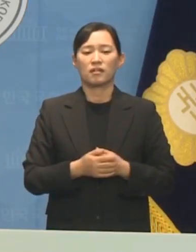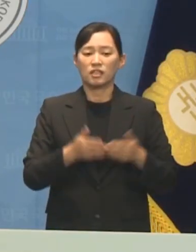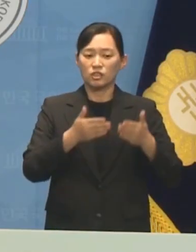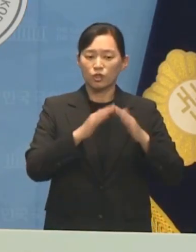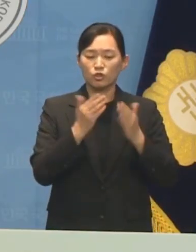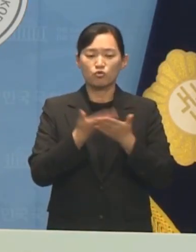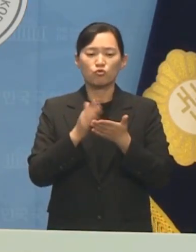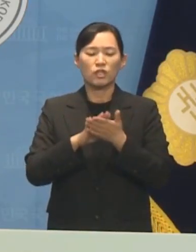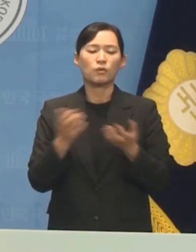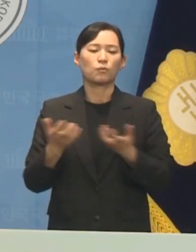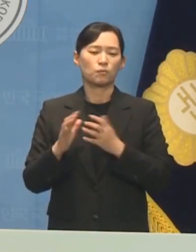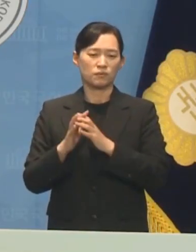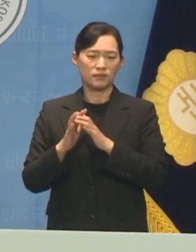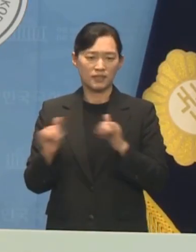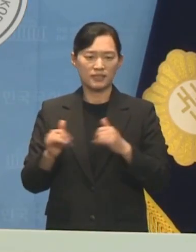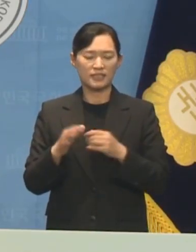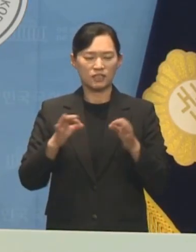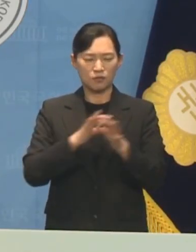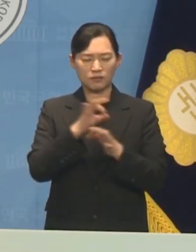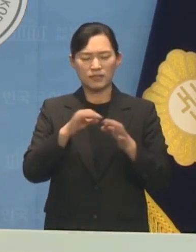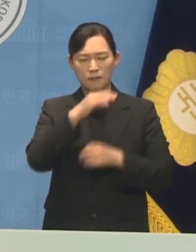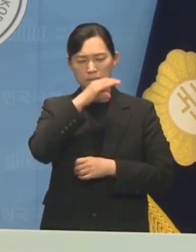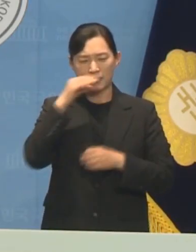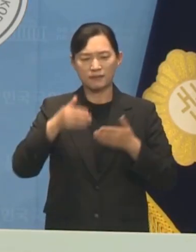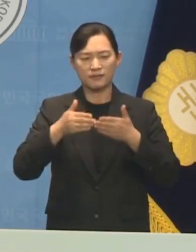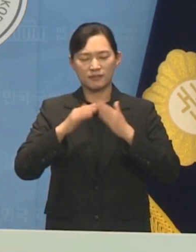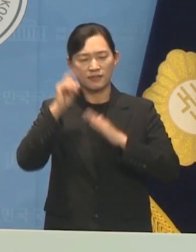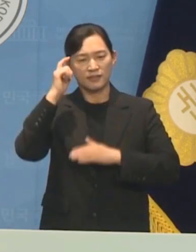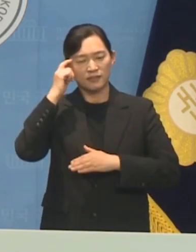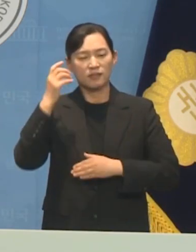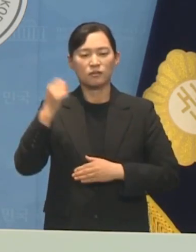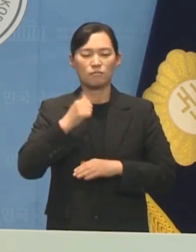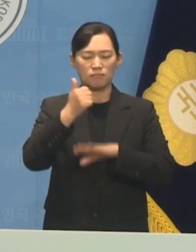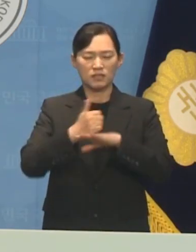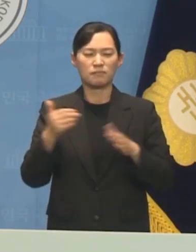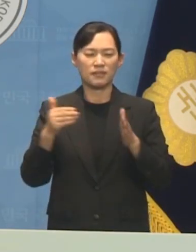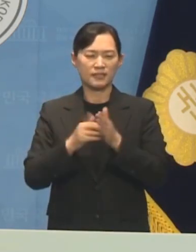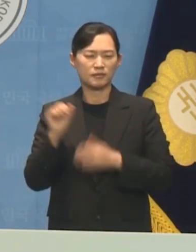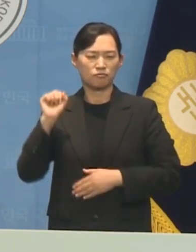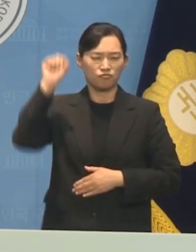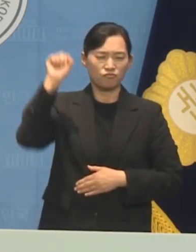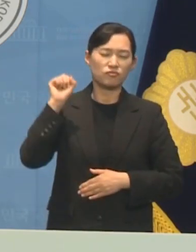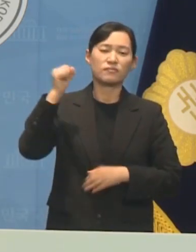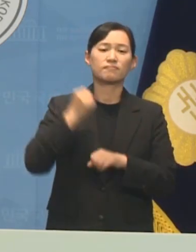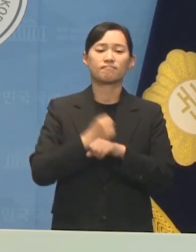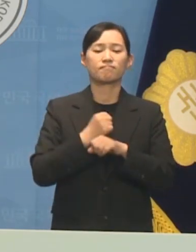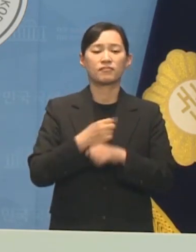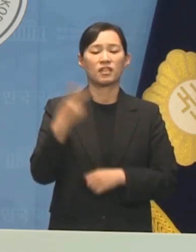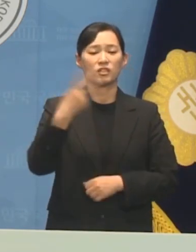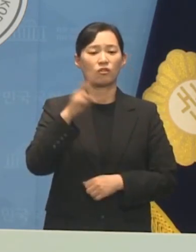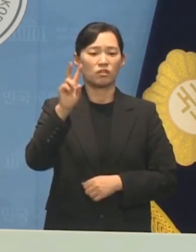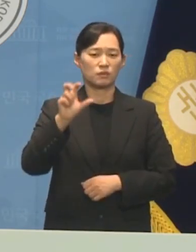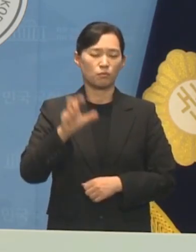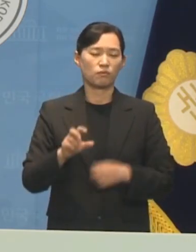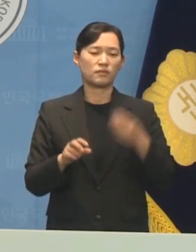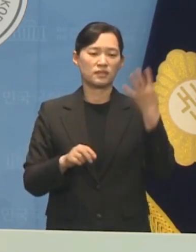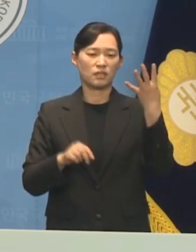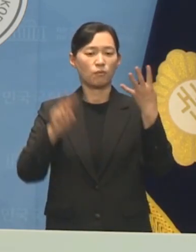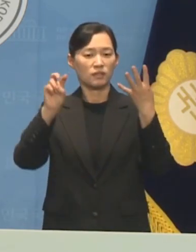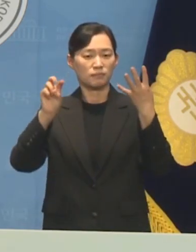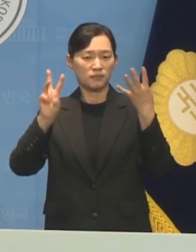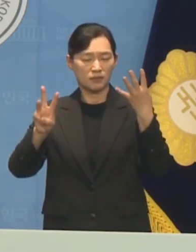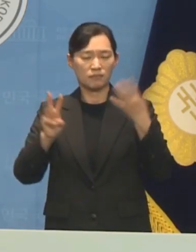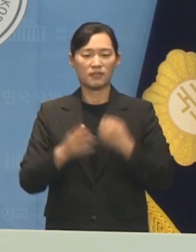수리 노동자들은 경제 정의를 바로 세운다는 생각으로 끝까지 투쟁하겠습니다. 2025년 4월